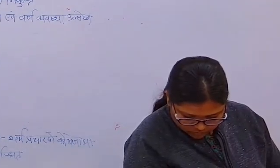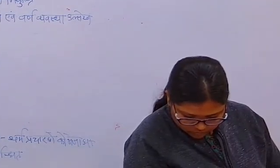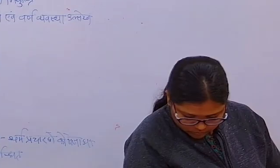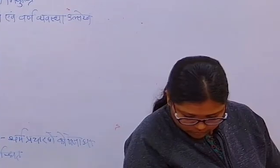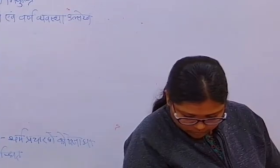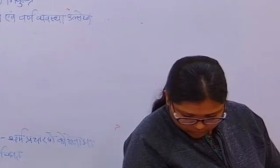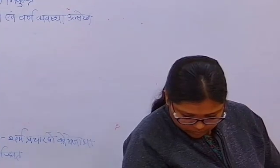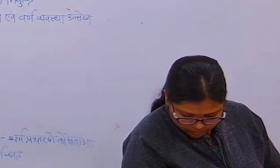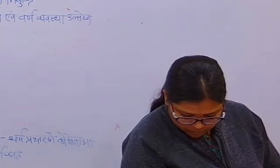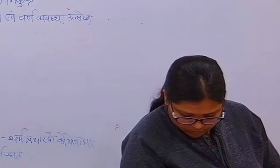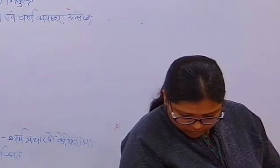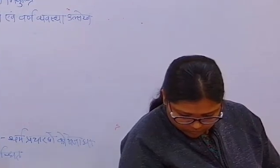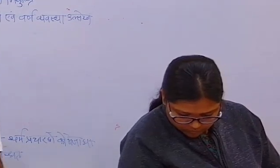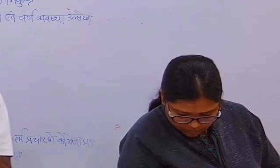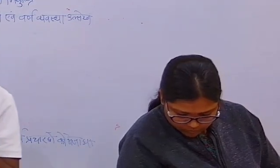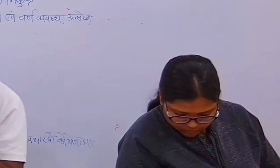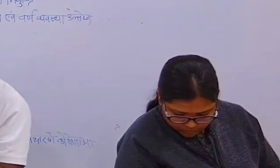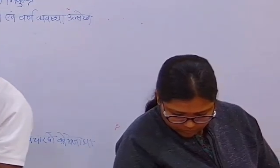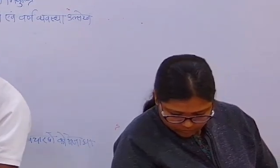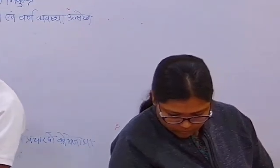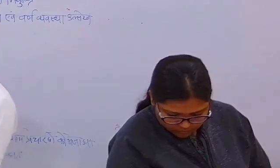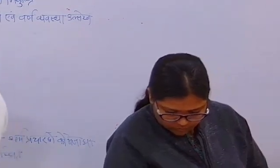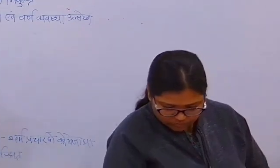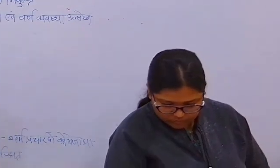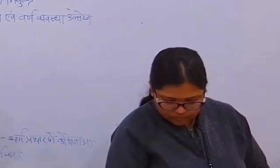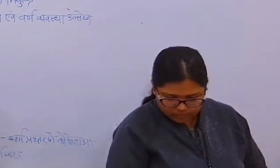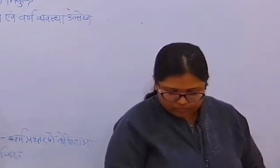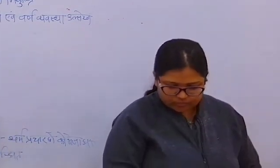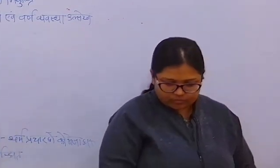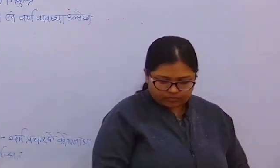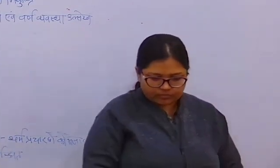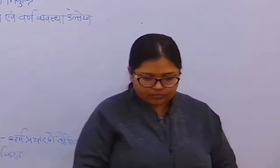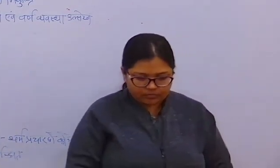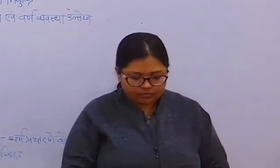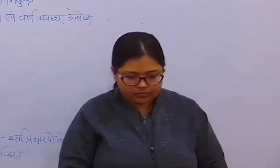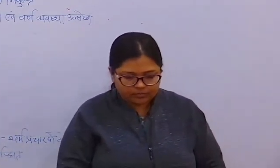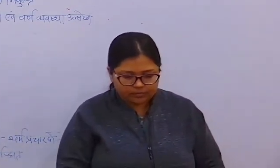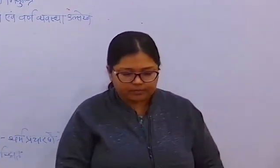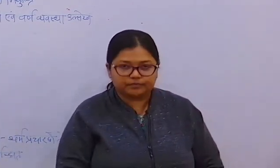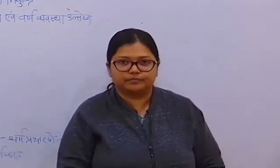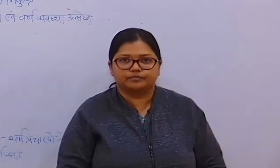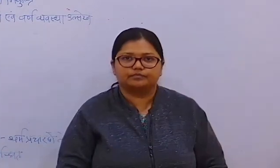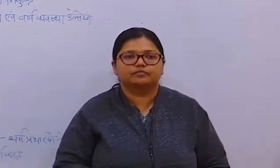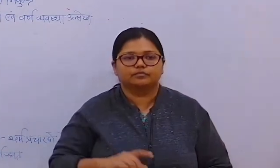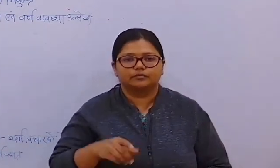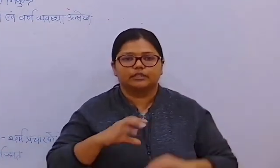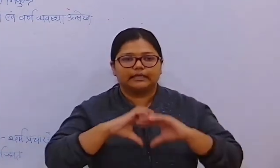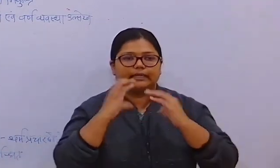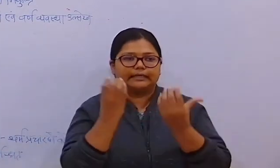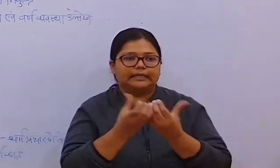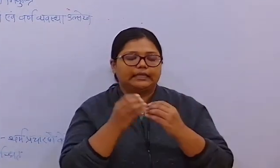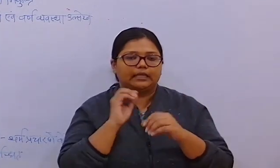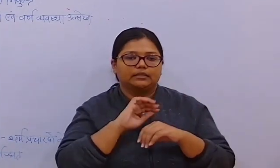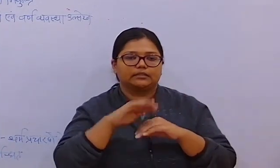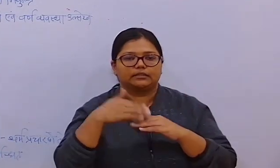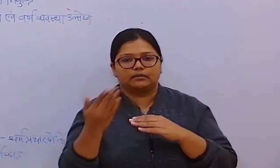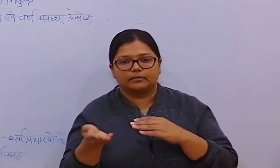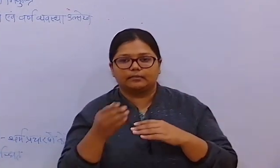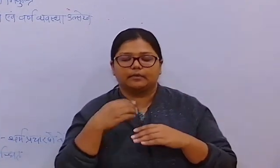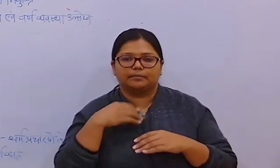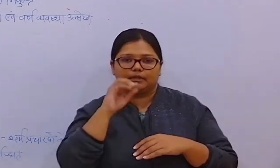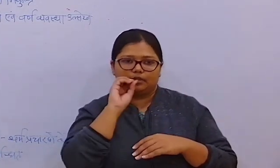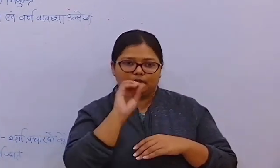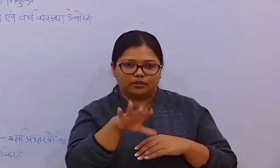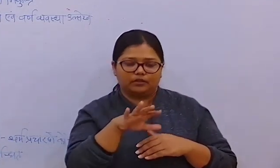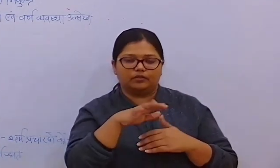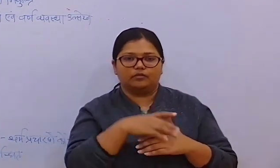पर सर्च किया, नहीं मिला, आप बता दीजिए, ठीक है। चलो ठीक है, उसको क्लास के बाद बताएंगे, मैंने पांच नाम बताया था, पूरे